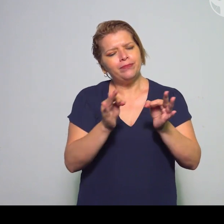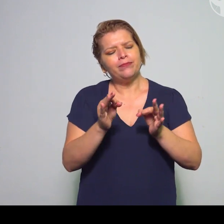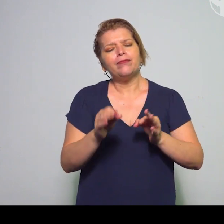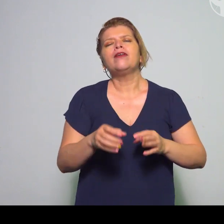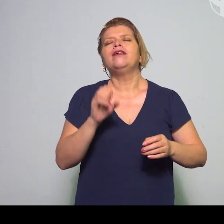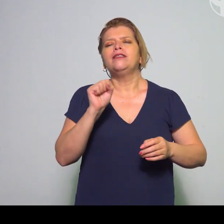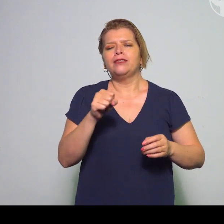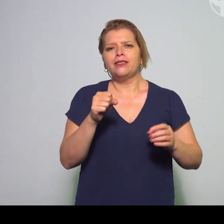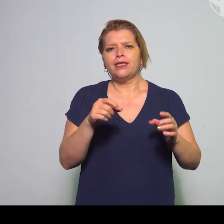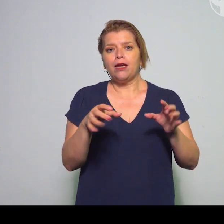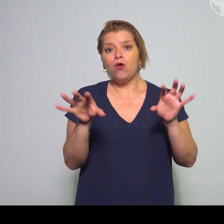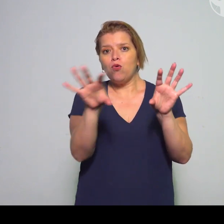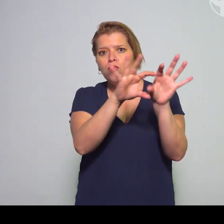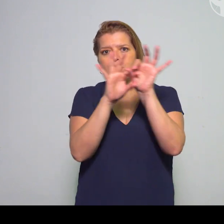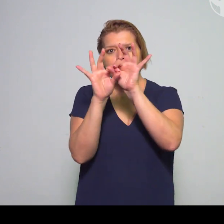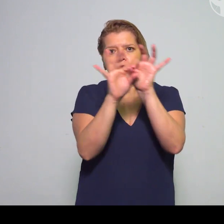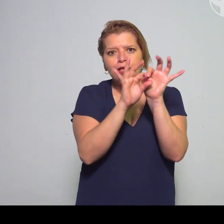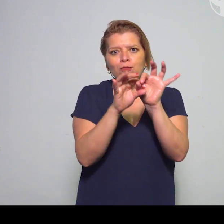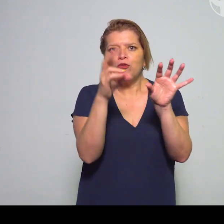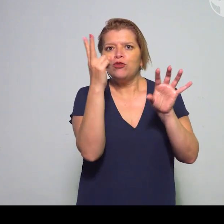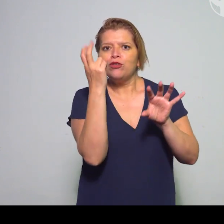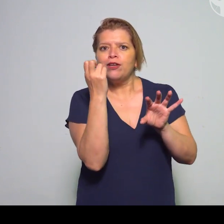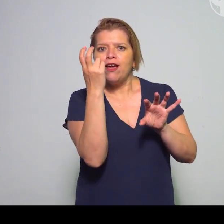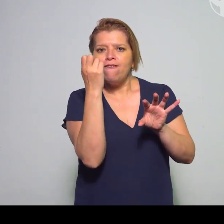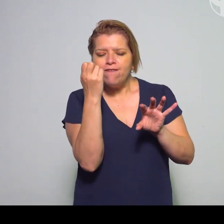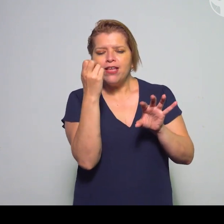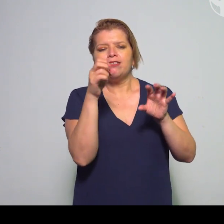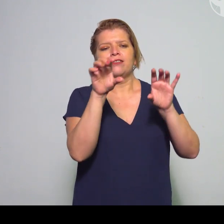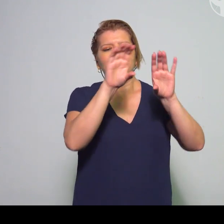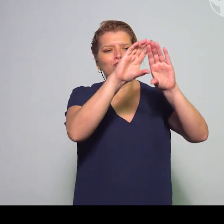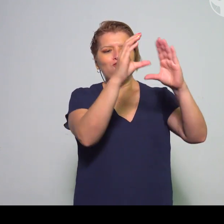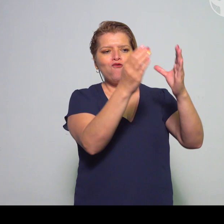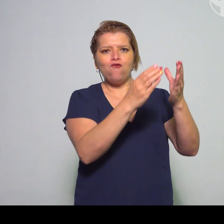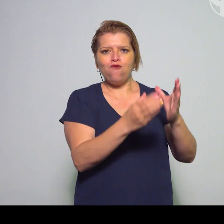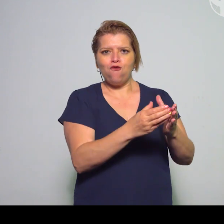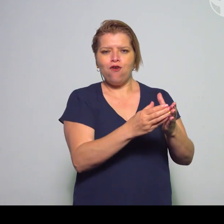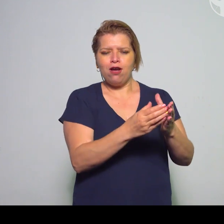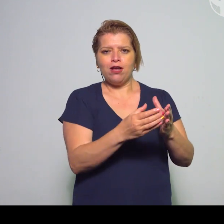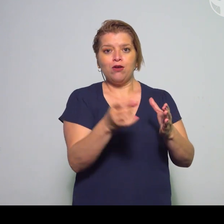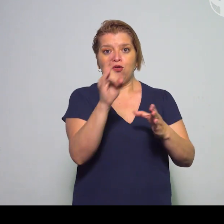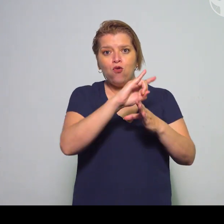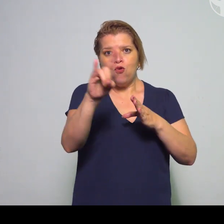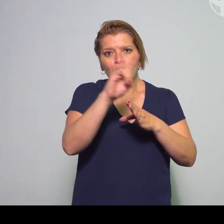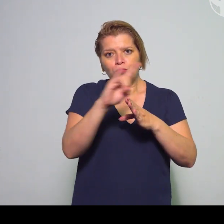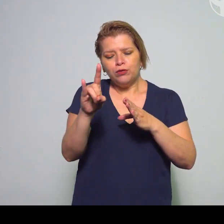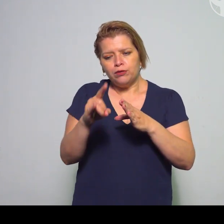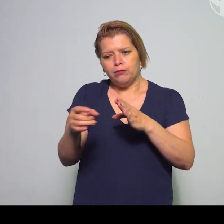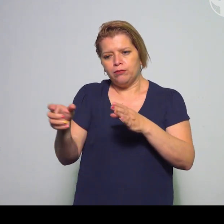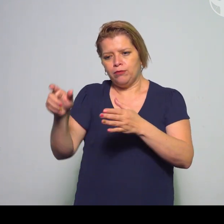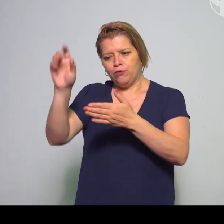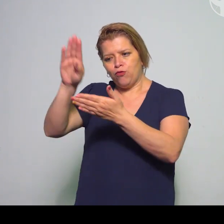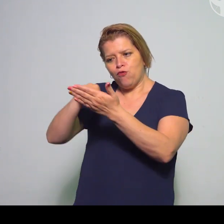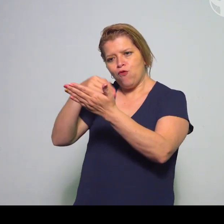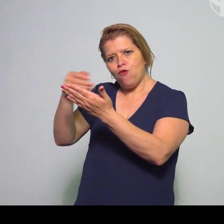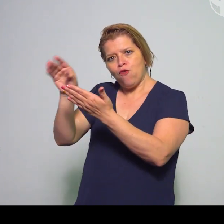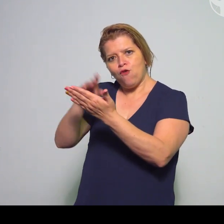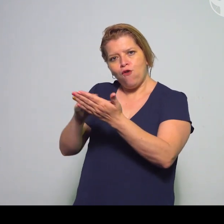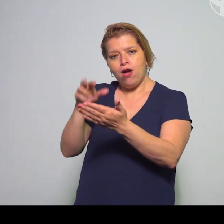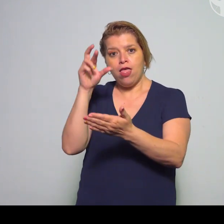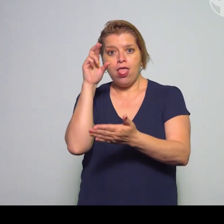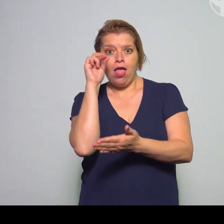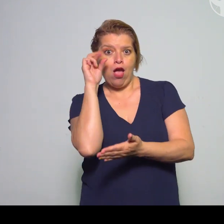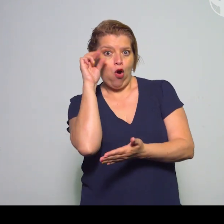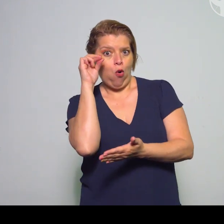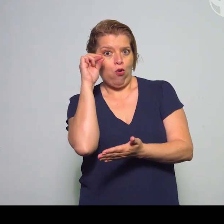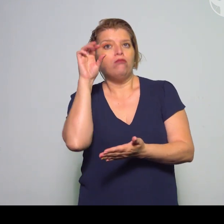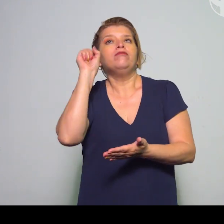técnica consiste en encajar y unir los fragmentos rotos de una pieza de cerámica con barniz espolvoreado